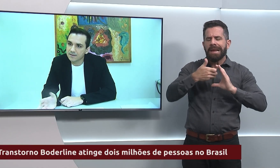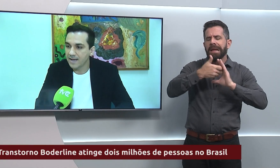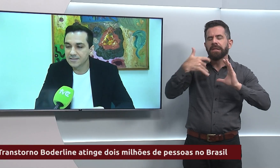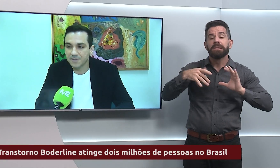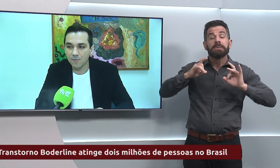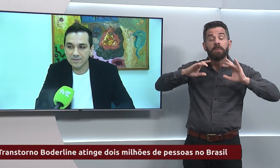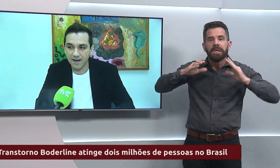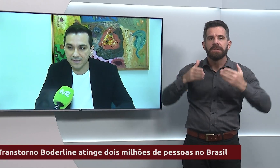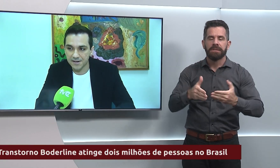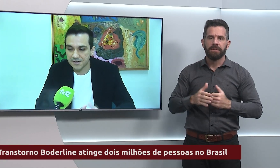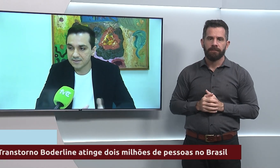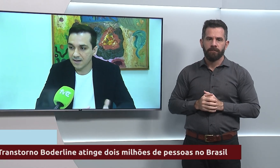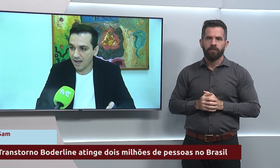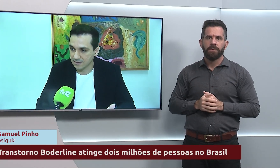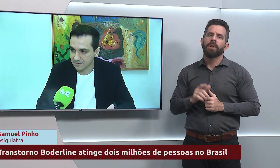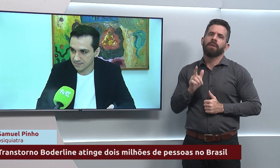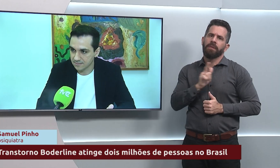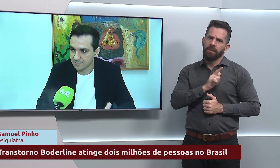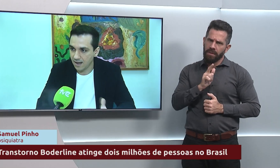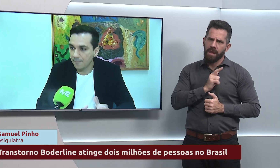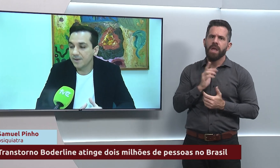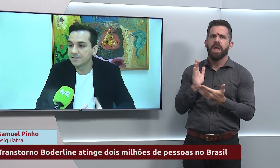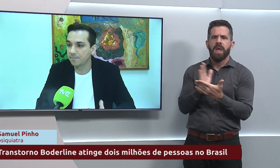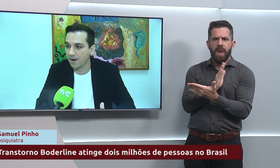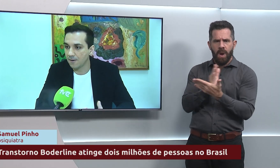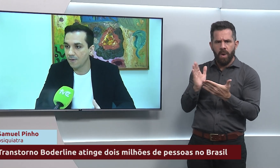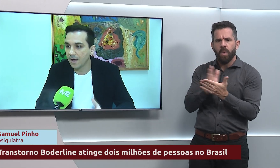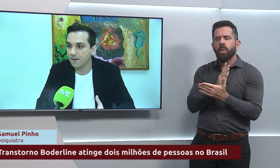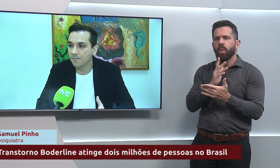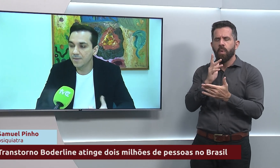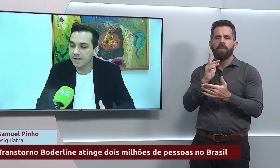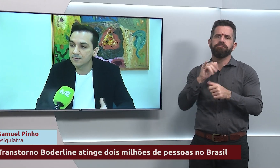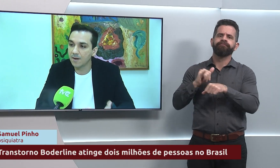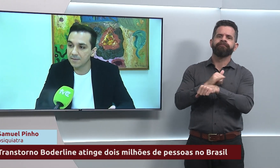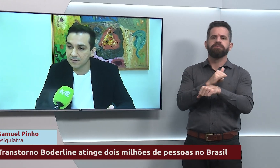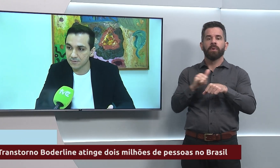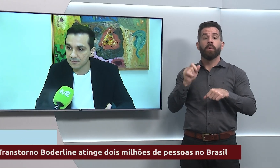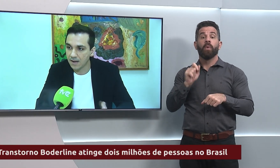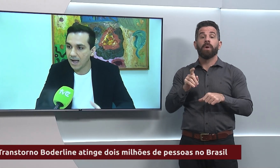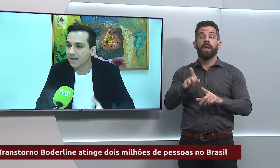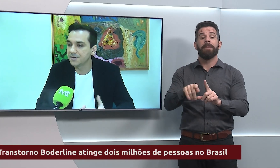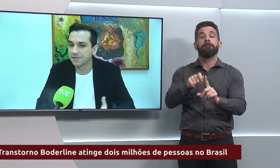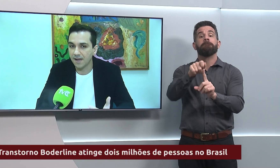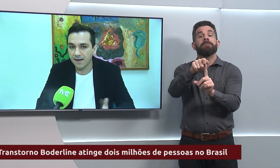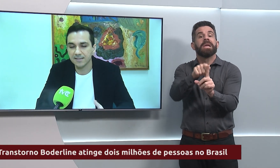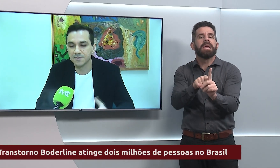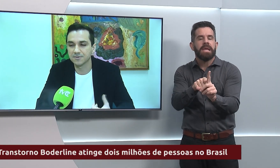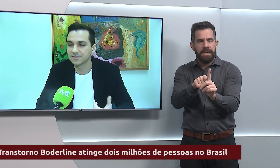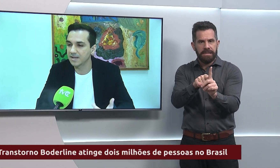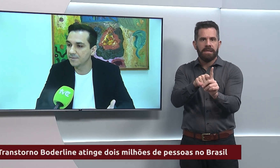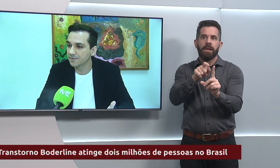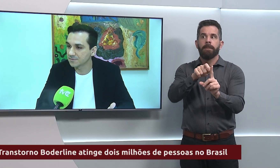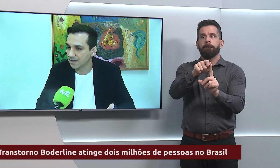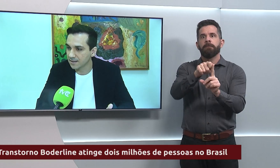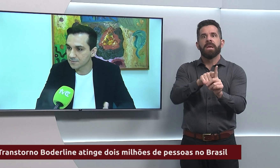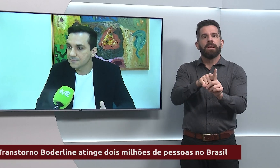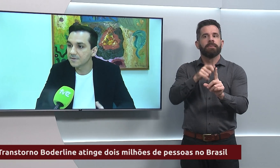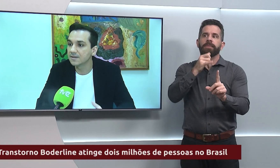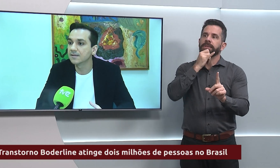Existem algumas características clássicas. A principal é o medo do abandono. Acreditar que as pessoas sempre vão sair da sua vida, que